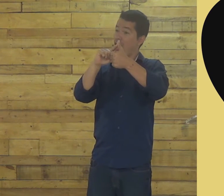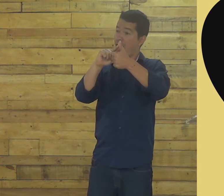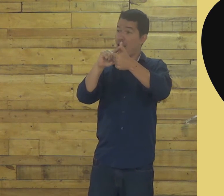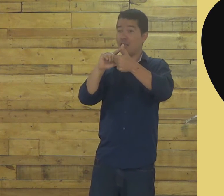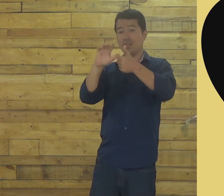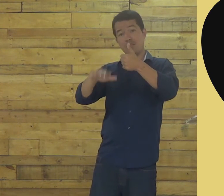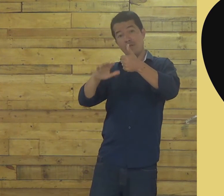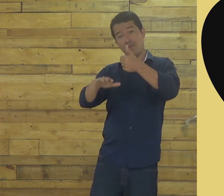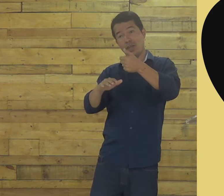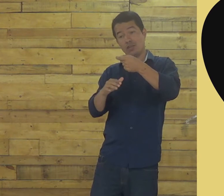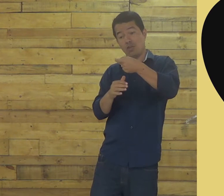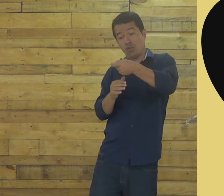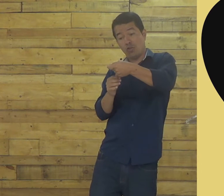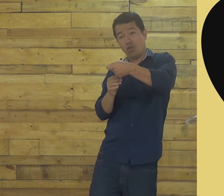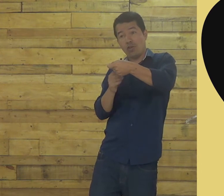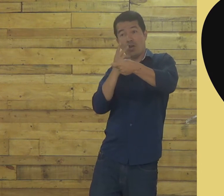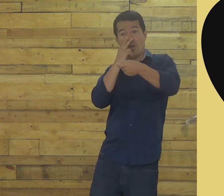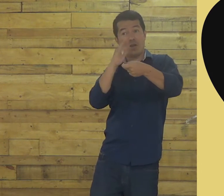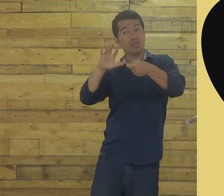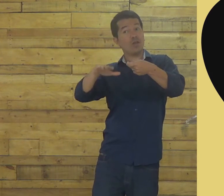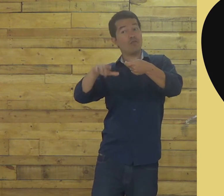Ah.